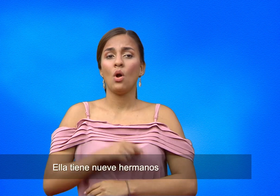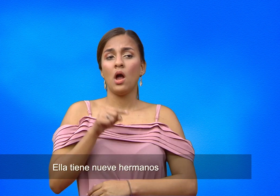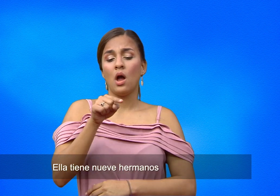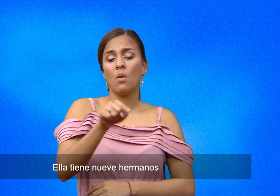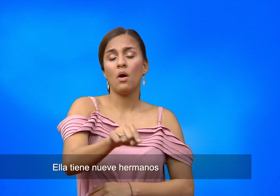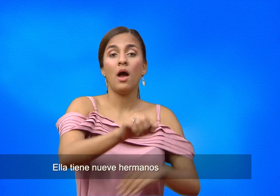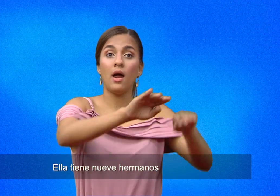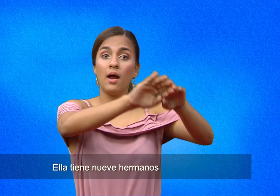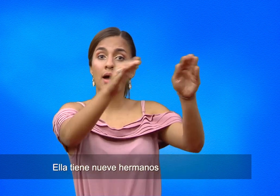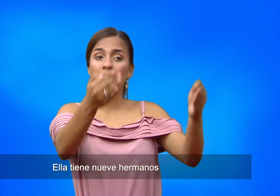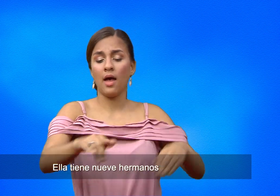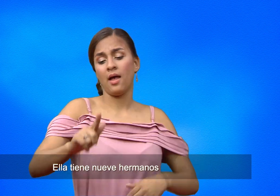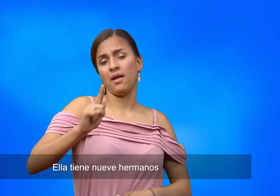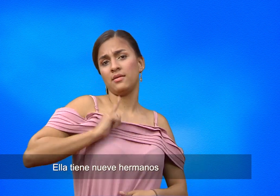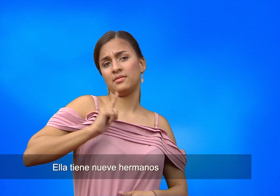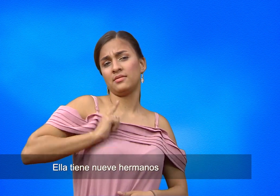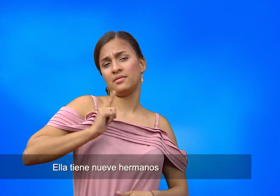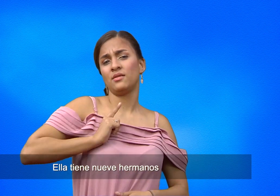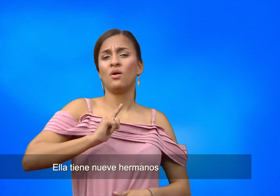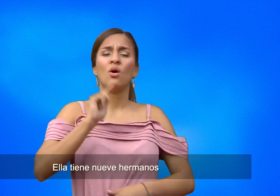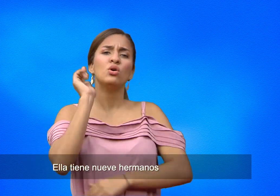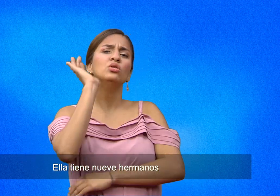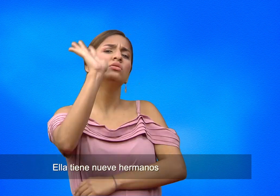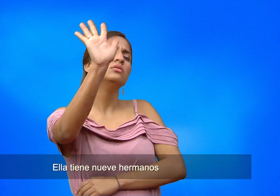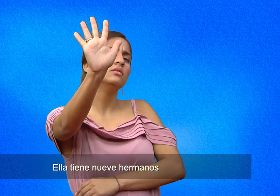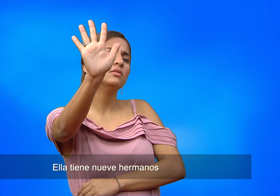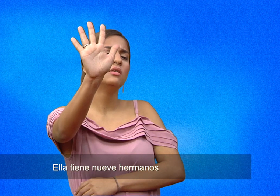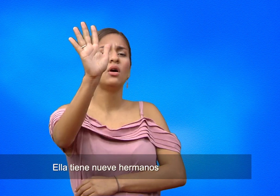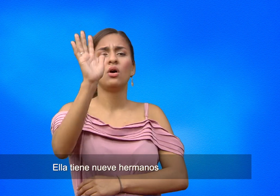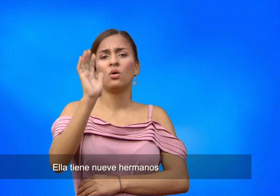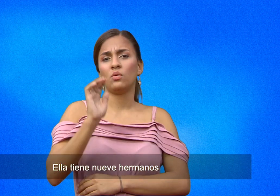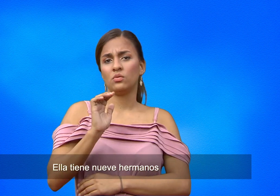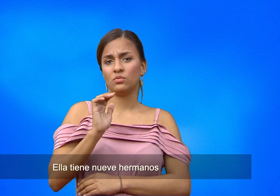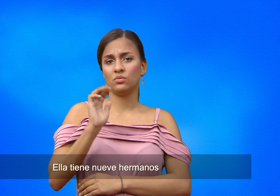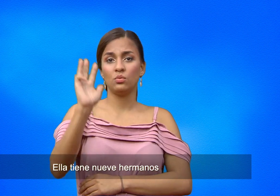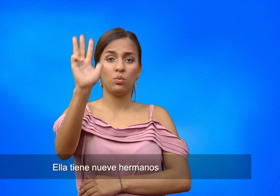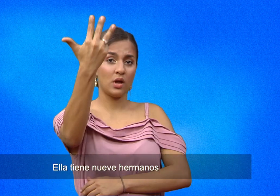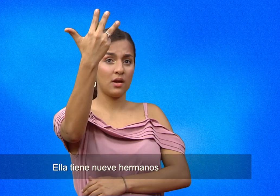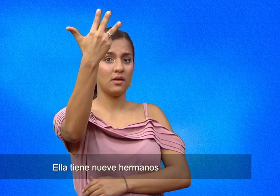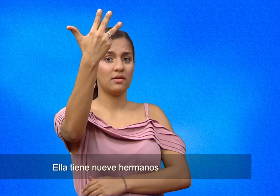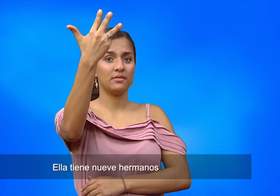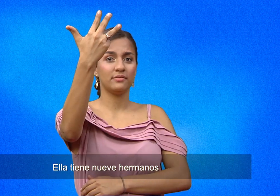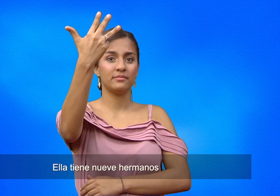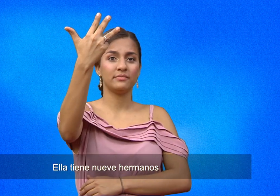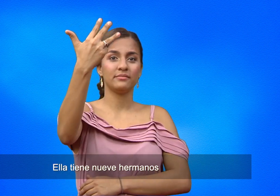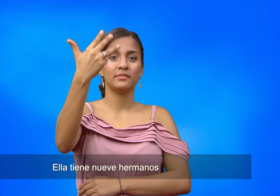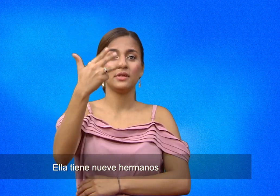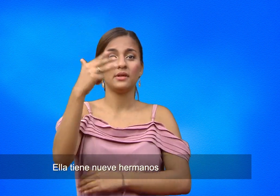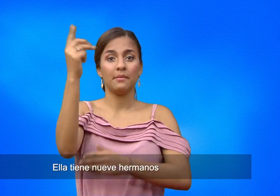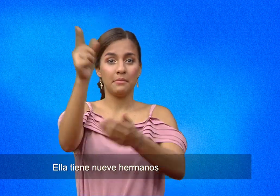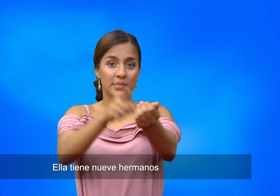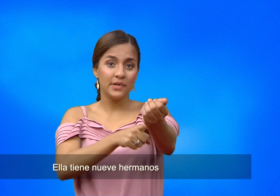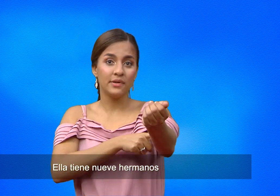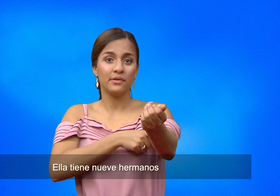ella tiene 99 hermanos